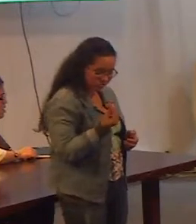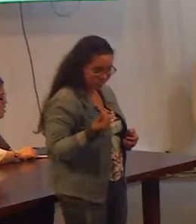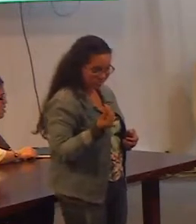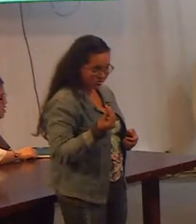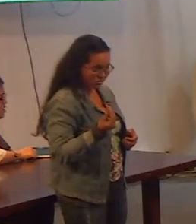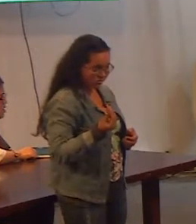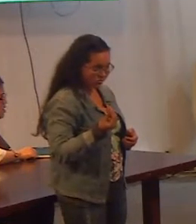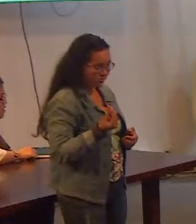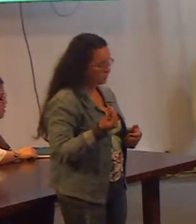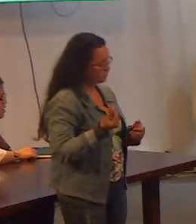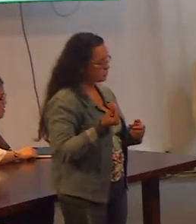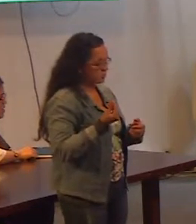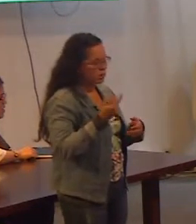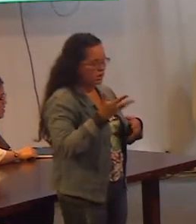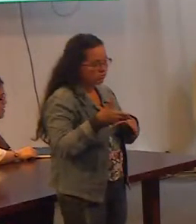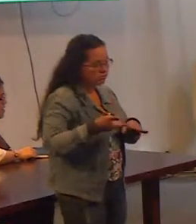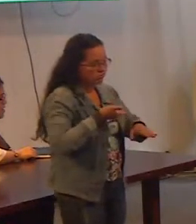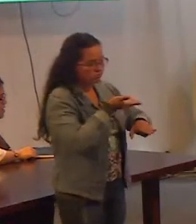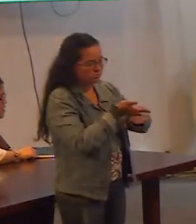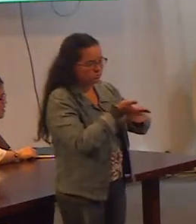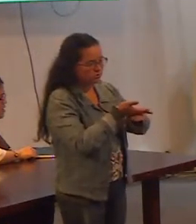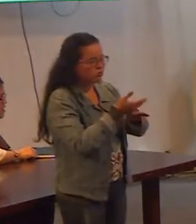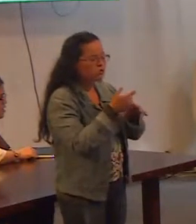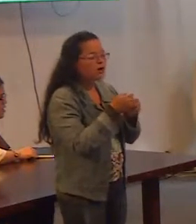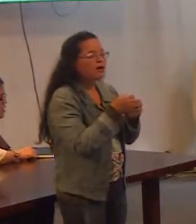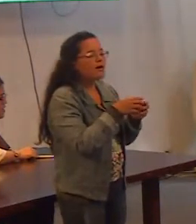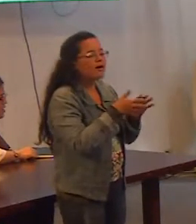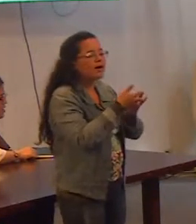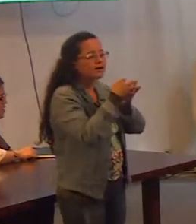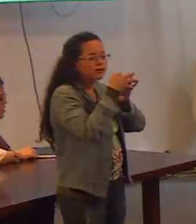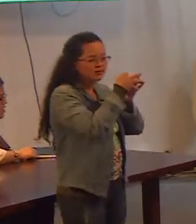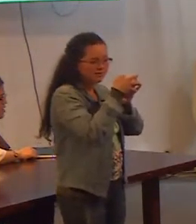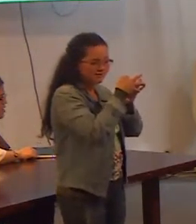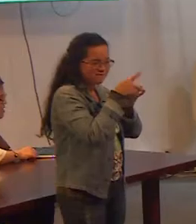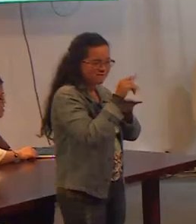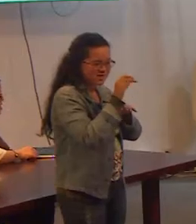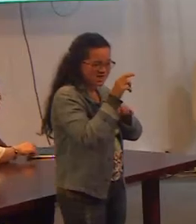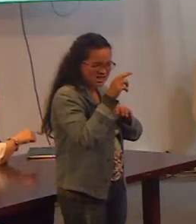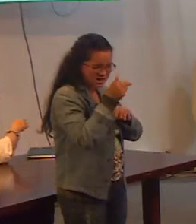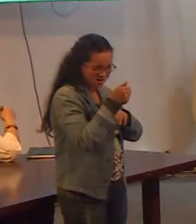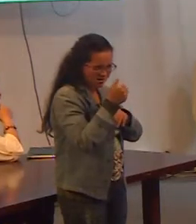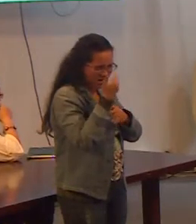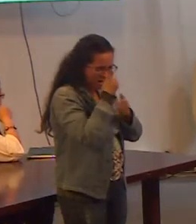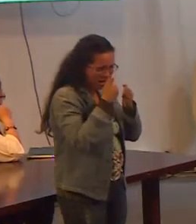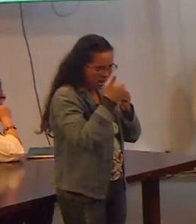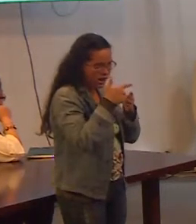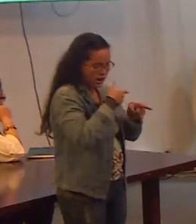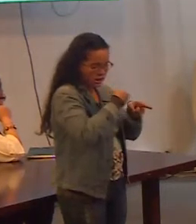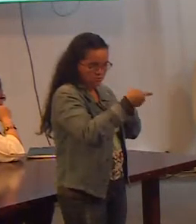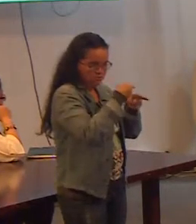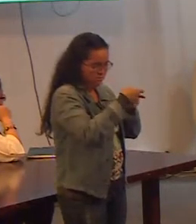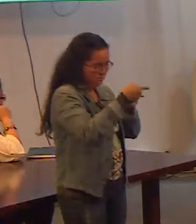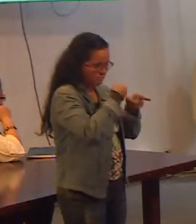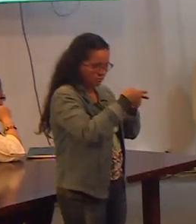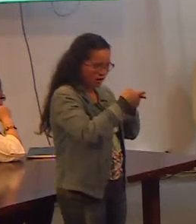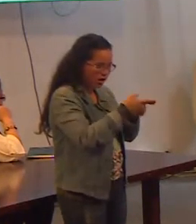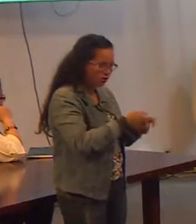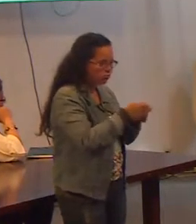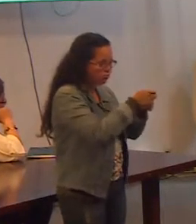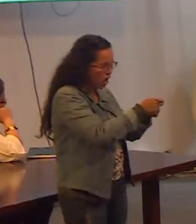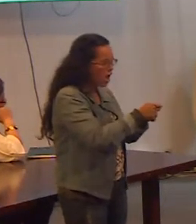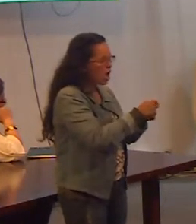ya que llevamos una ficha de análisis semanal, como que estas surgieron unas preguntas